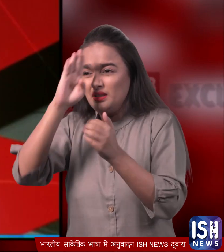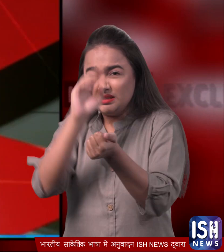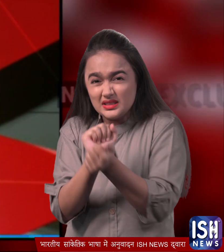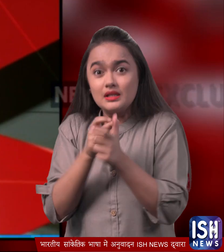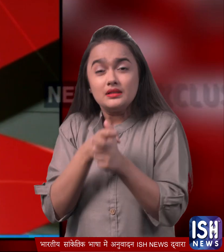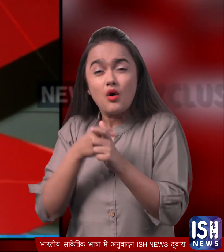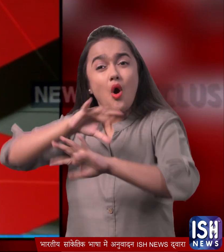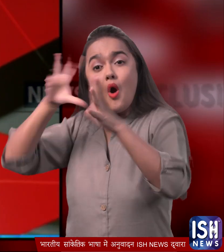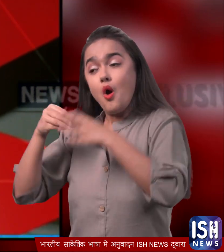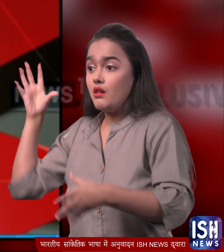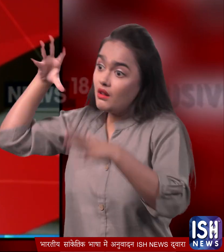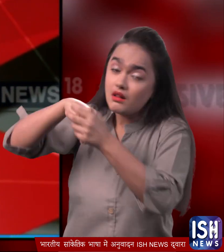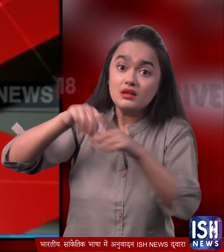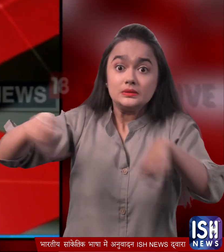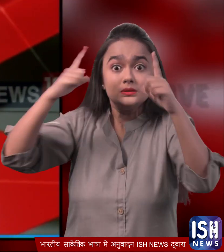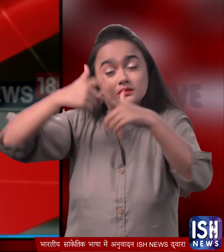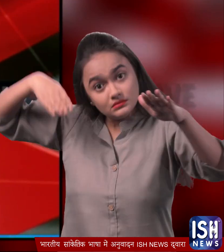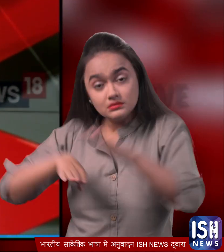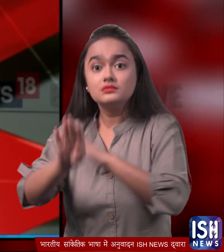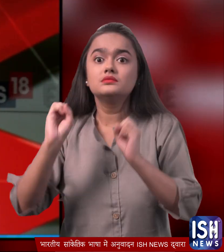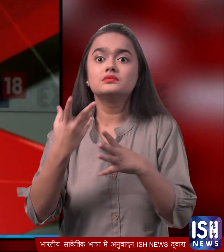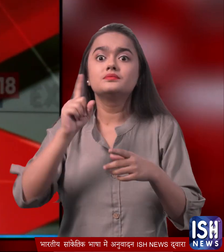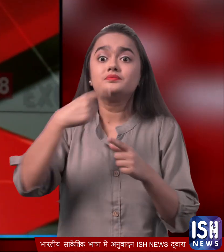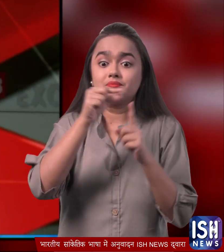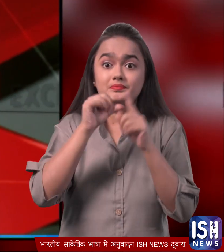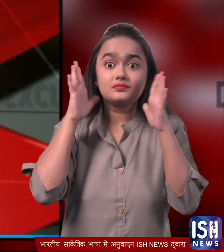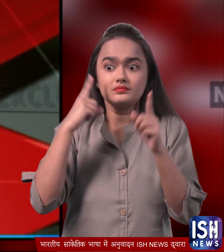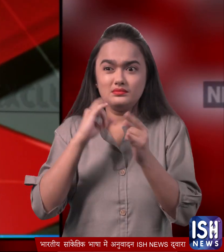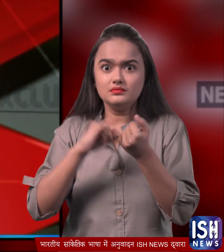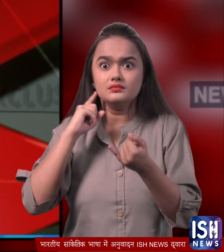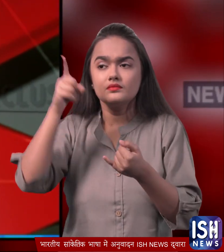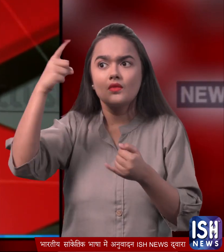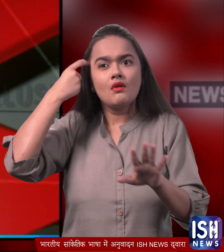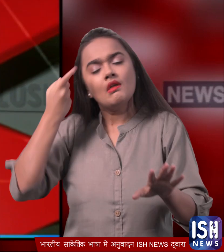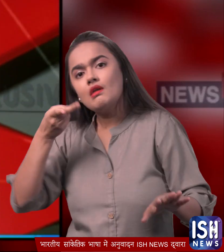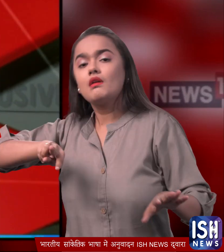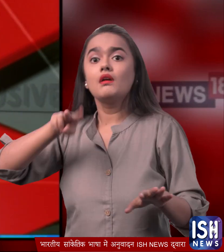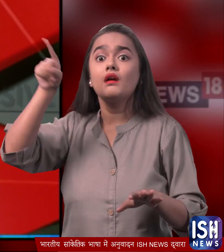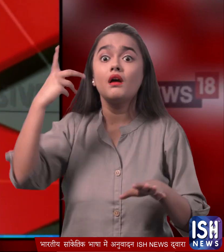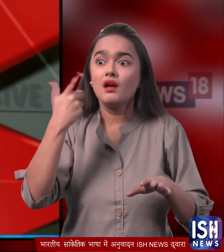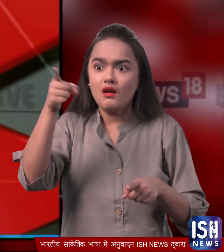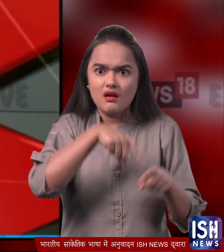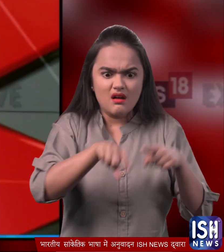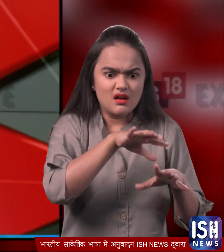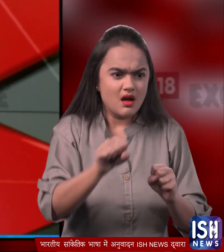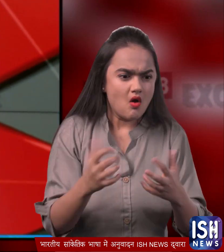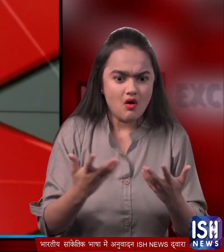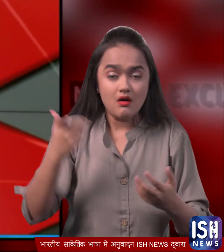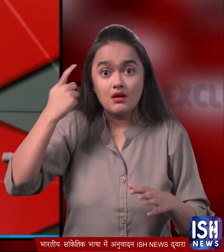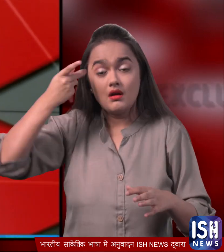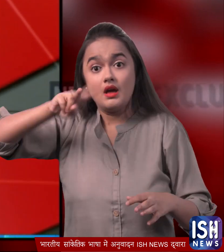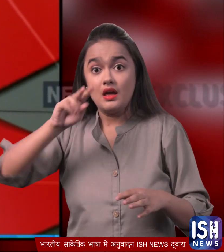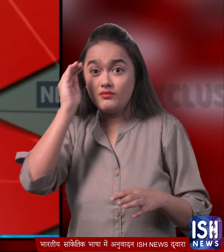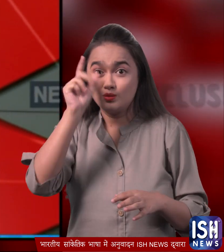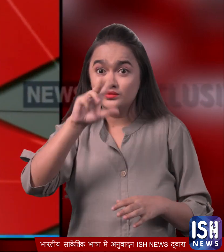गया। इसी बीच कश्मीर का माहौल बिगाड़ने के लिए पाकिस्तान की खुफिया एजेंसी आईएसआई ने नई साजिश रची, उसका पता चला। न्यूज 18